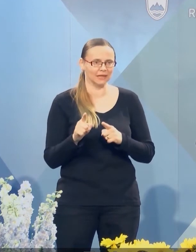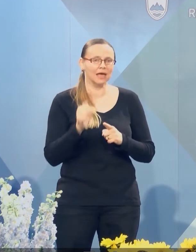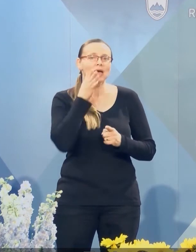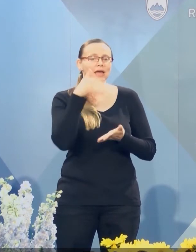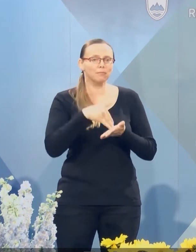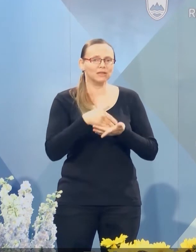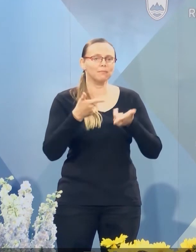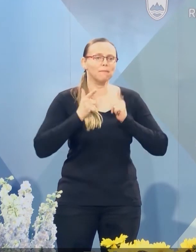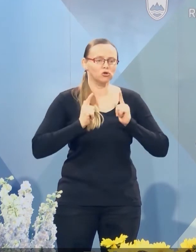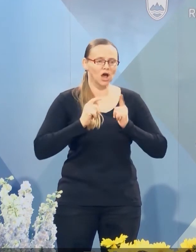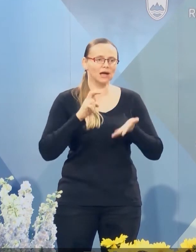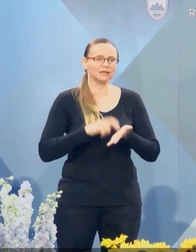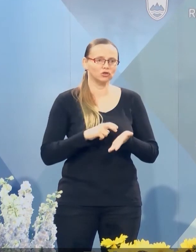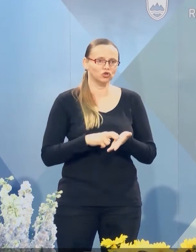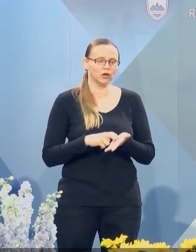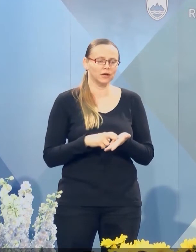treba počakati še na